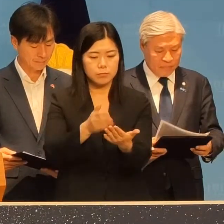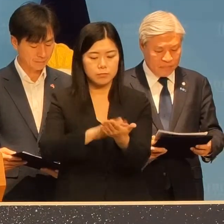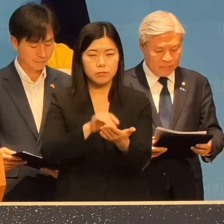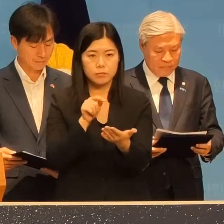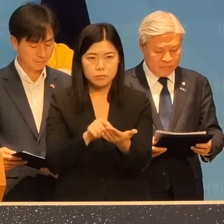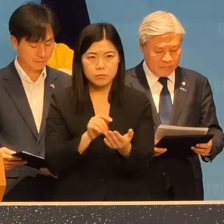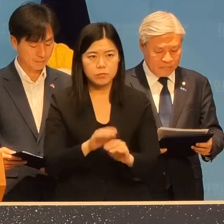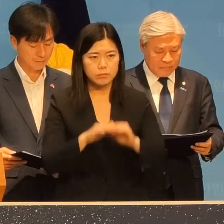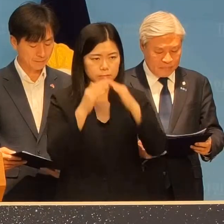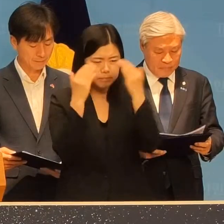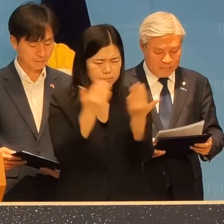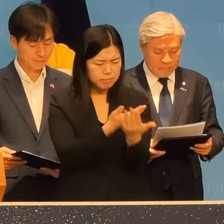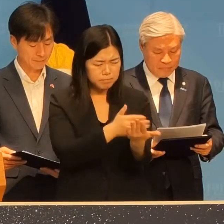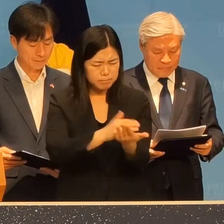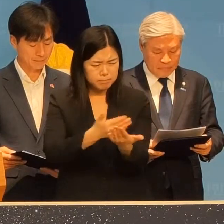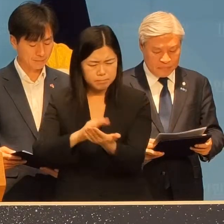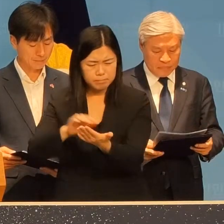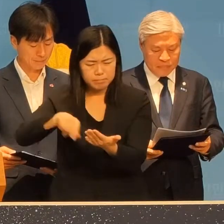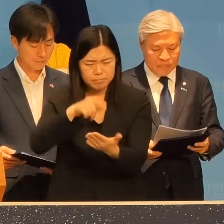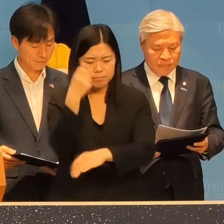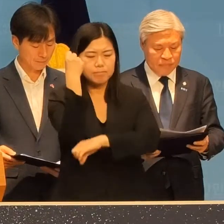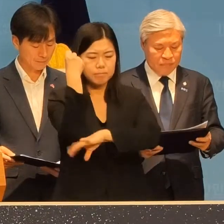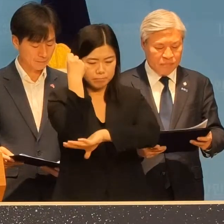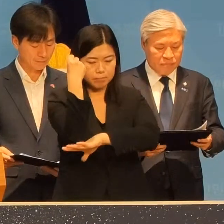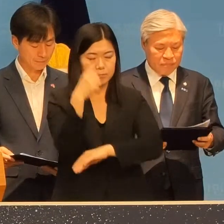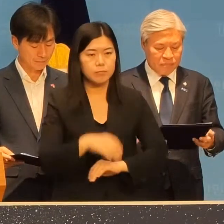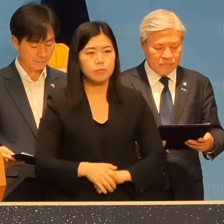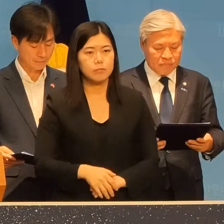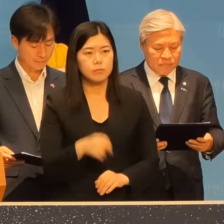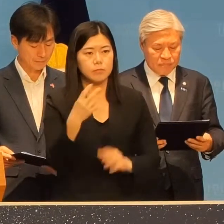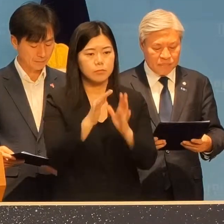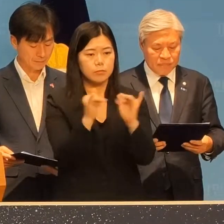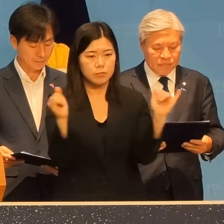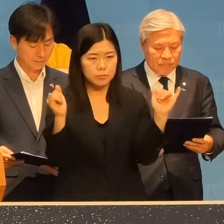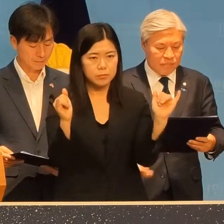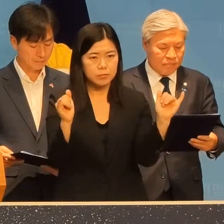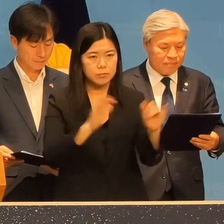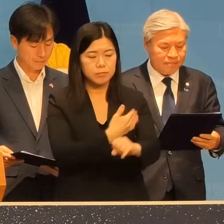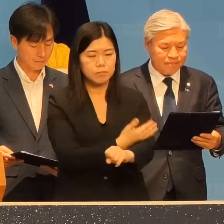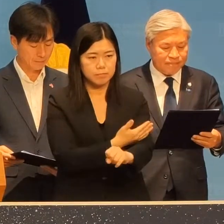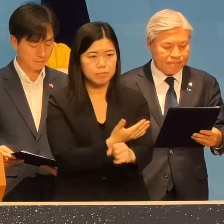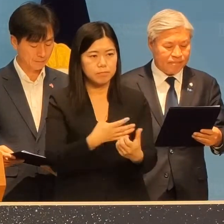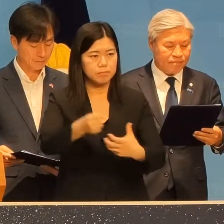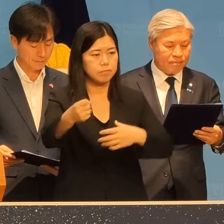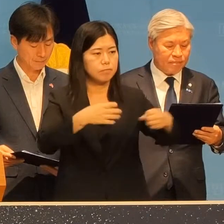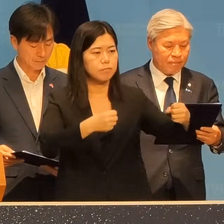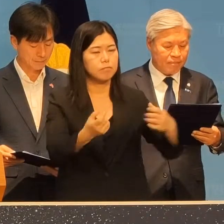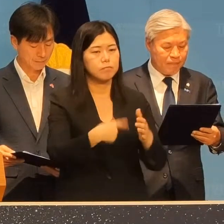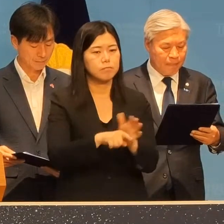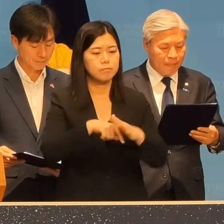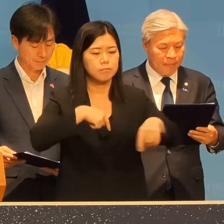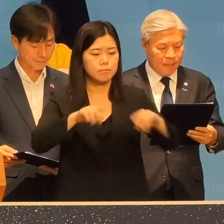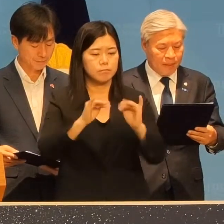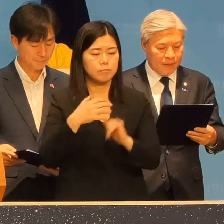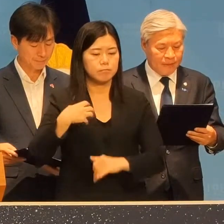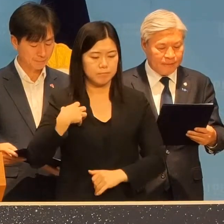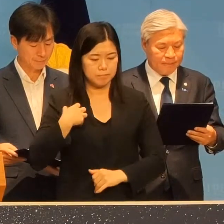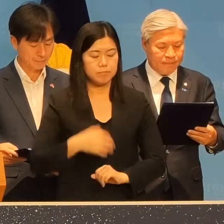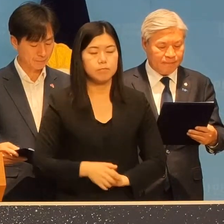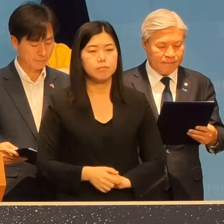정치개혁은 모든 개혁의 토대가 되는 일이자 국민 주권을 실현해야 할 우리 정치권의 의무이기